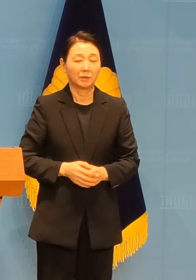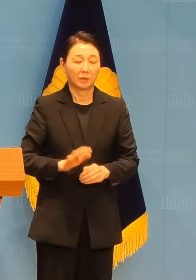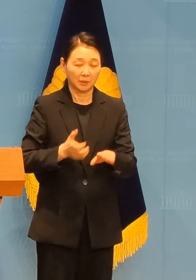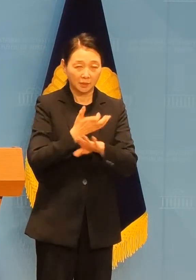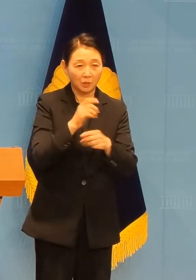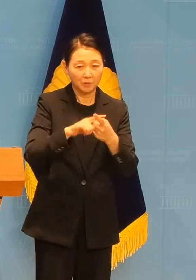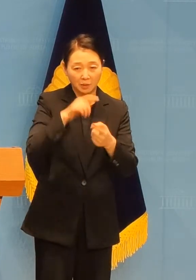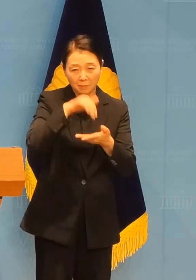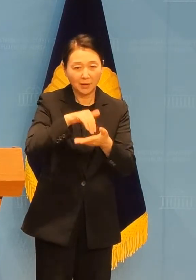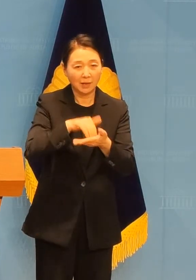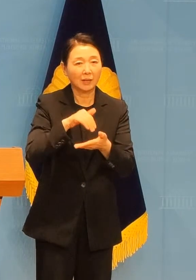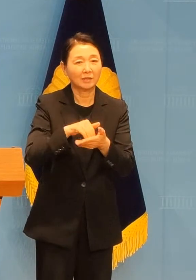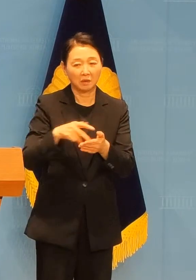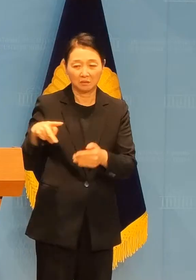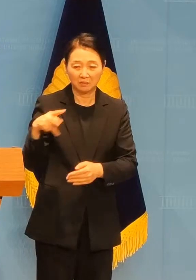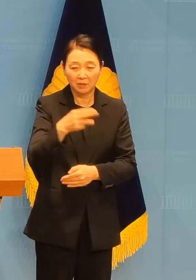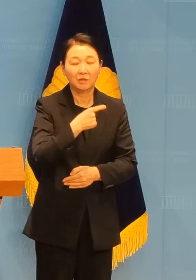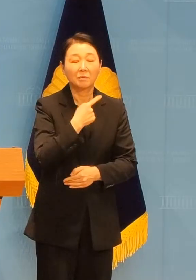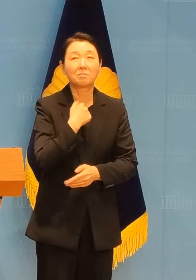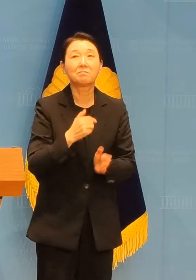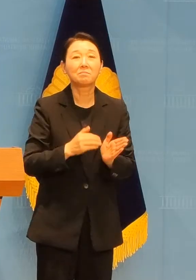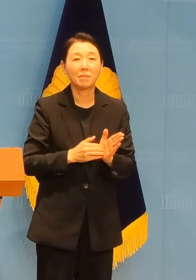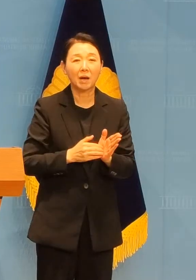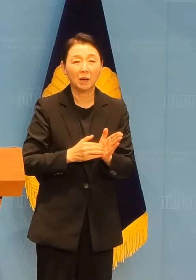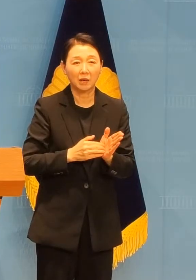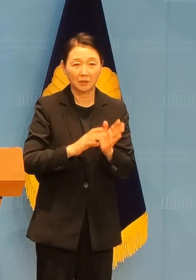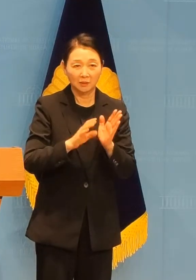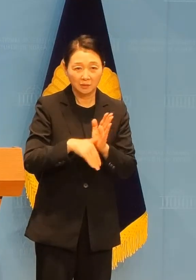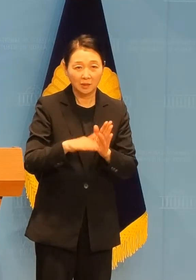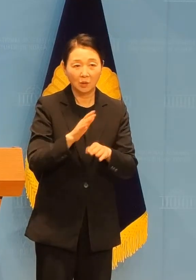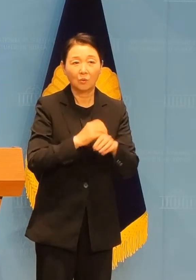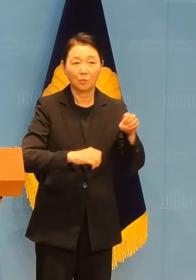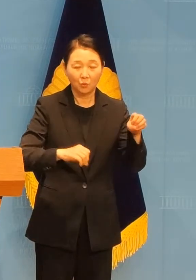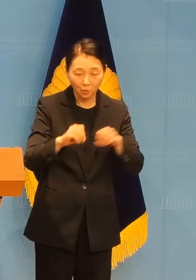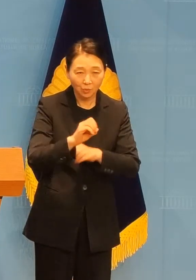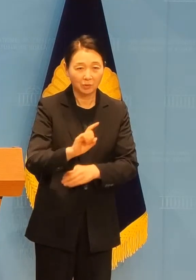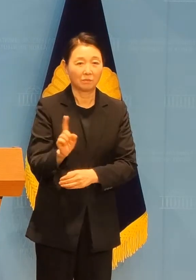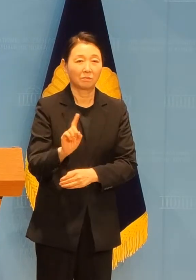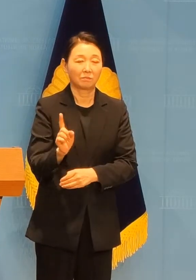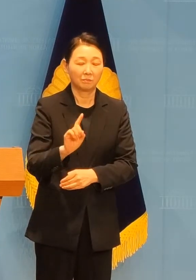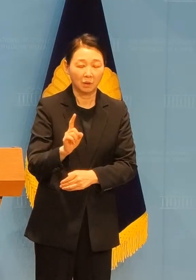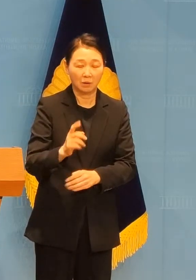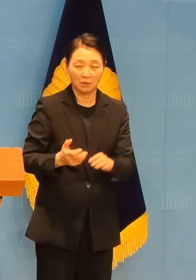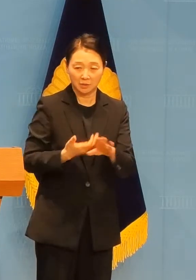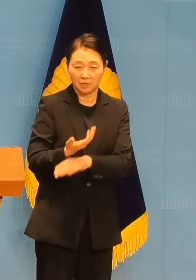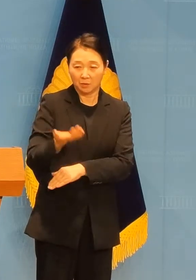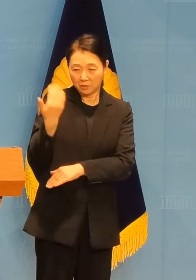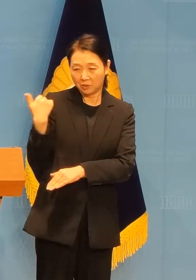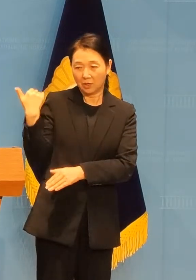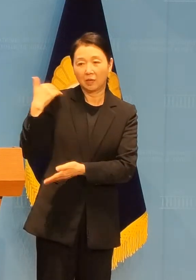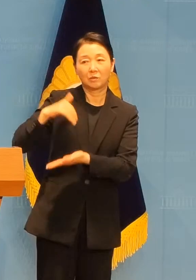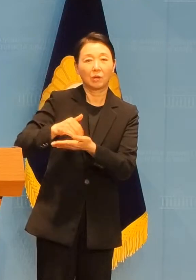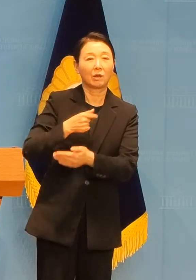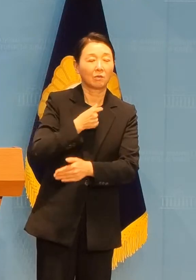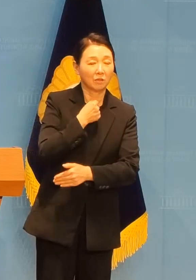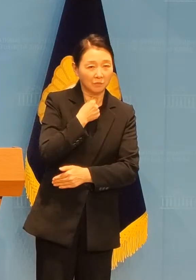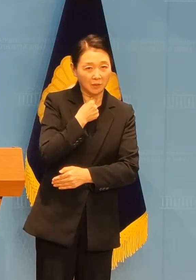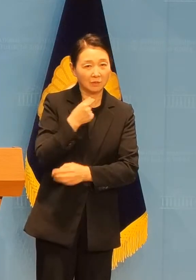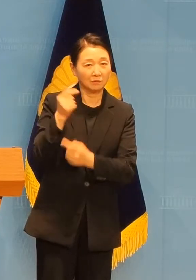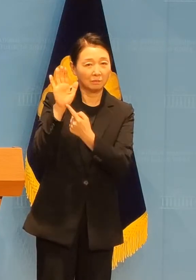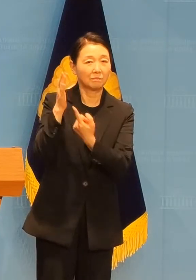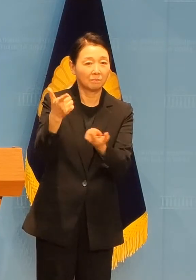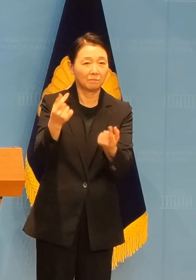대한 반성과 단절을 말하던 시점에서 오히려 계엄 이전의 정치로 되돌아가겠다는 신호를 국민에게